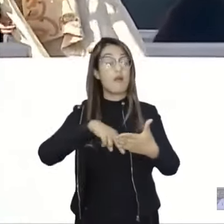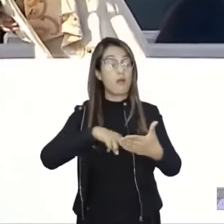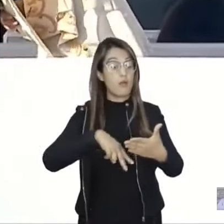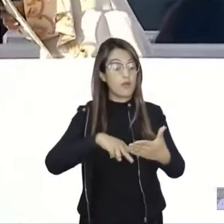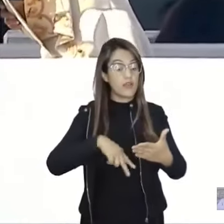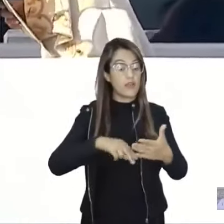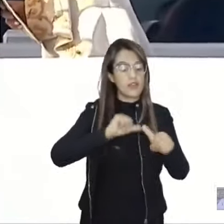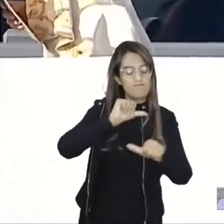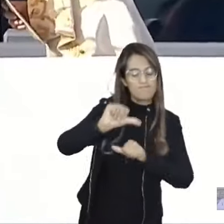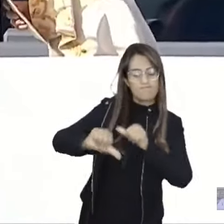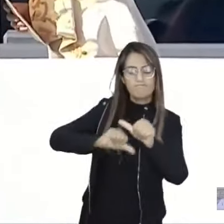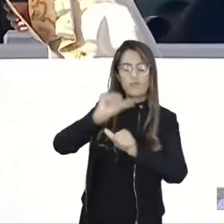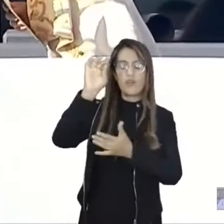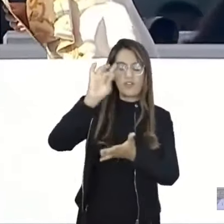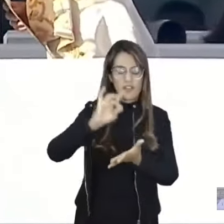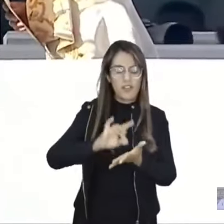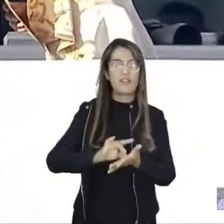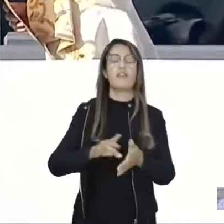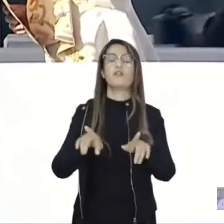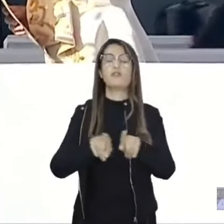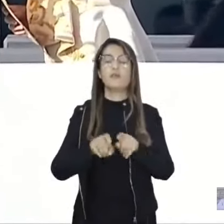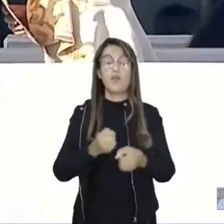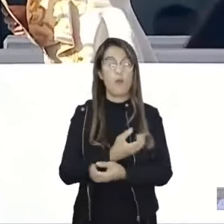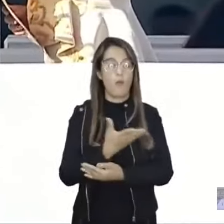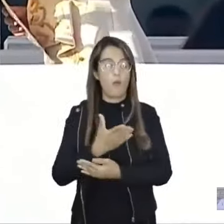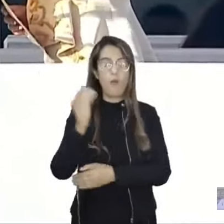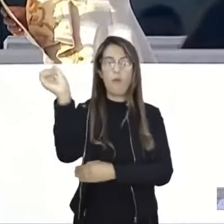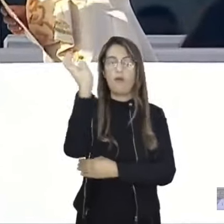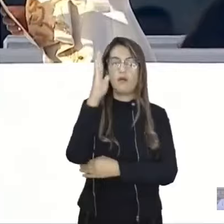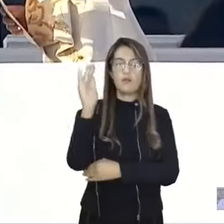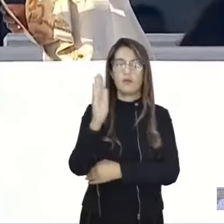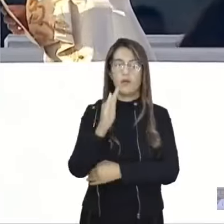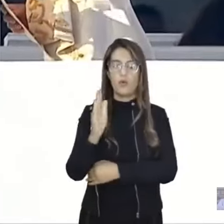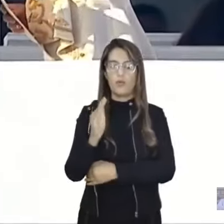evidente o quanto o Brasil andou para trás.